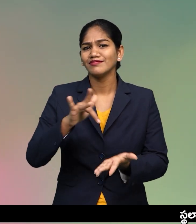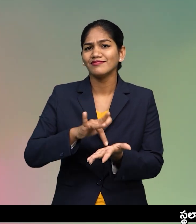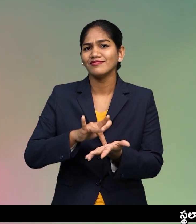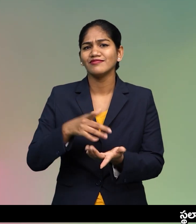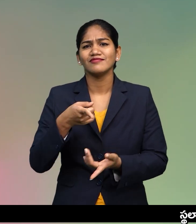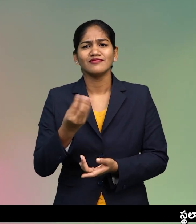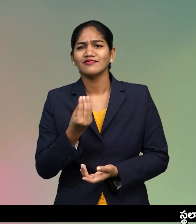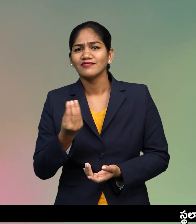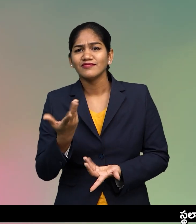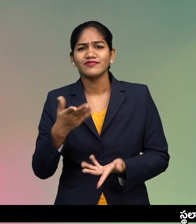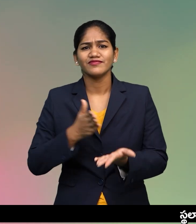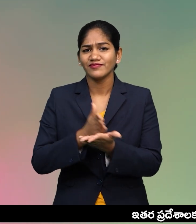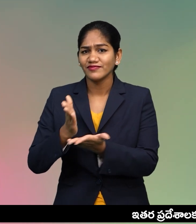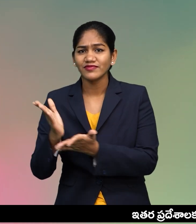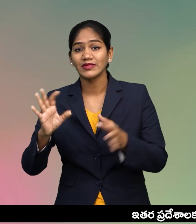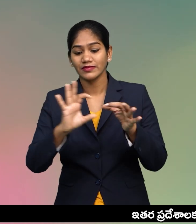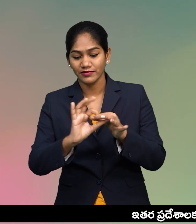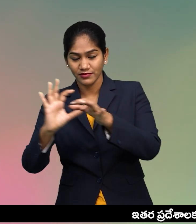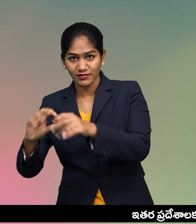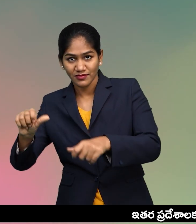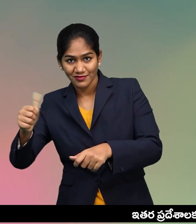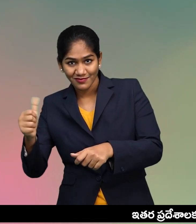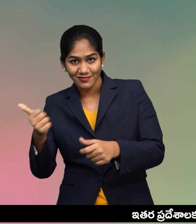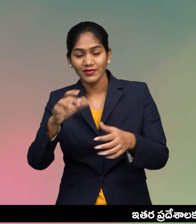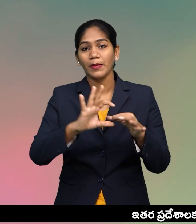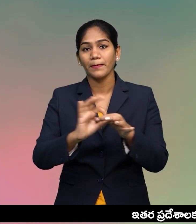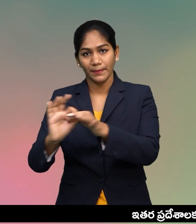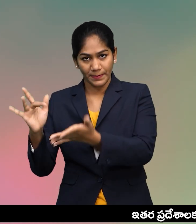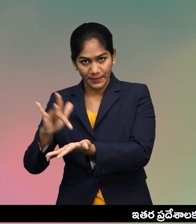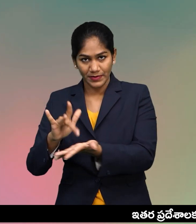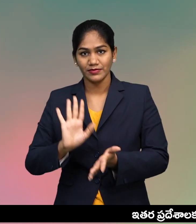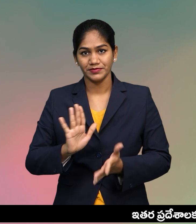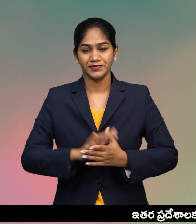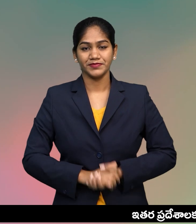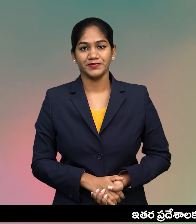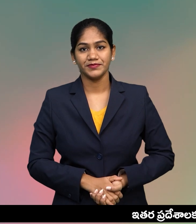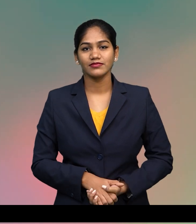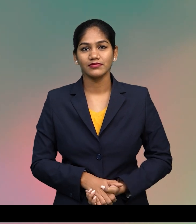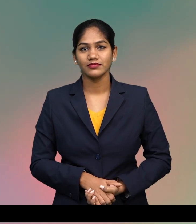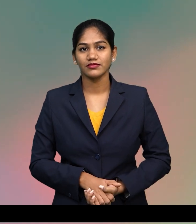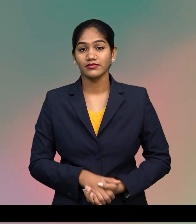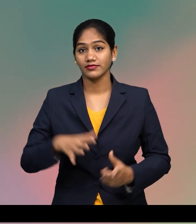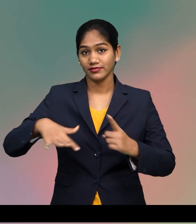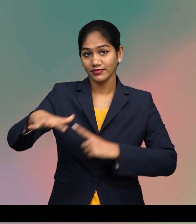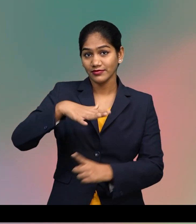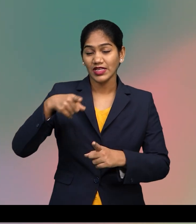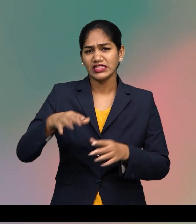స్థలాలు ఏదో ఒక విధంగా ఇతర ప్రదేశాలకు అనుసంధానించబడి ఉన్నాయి. పరిస్థితి